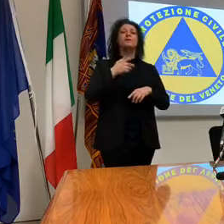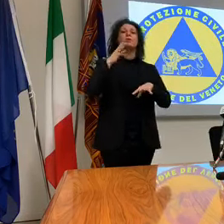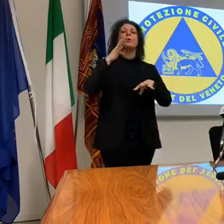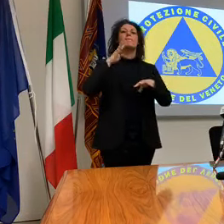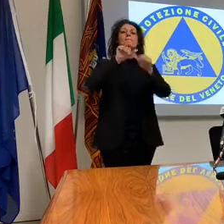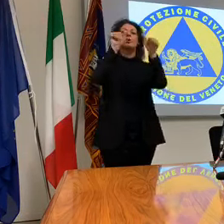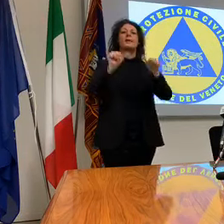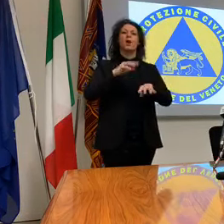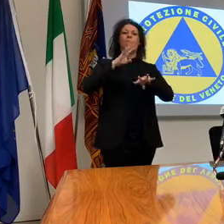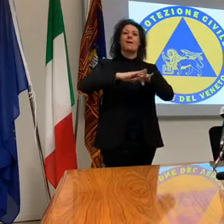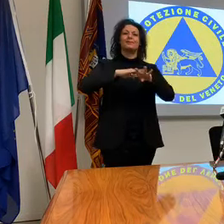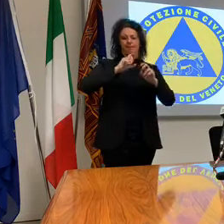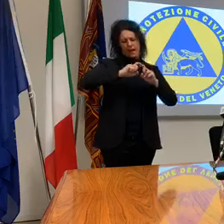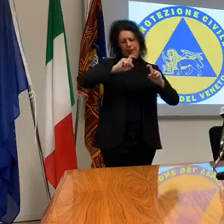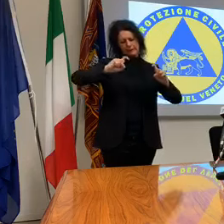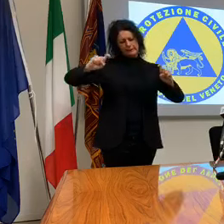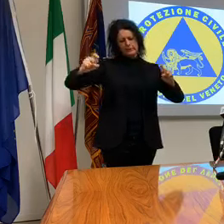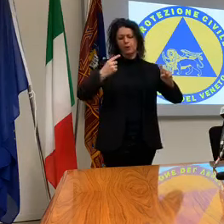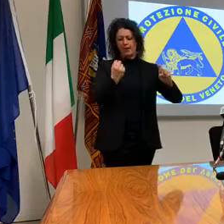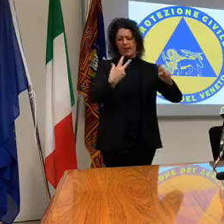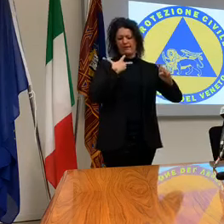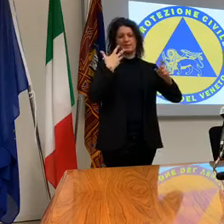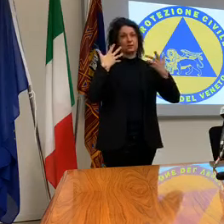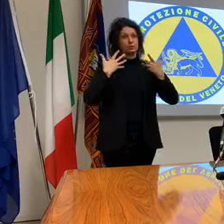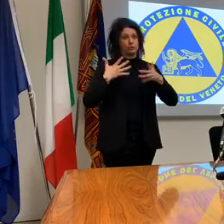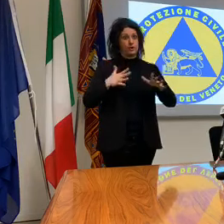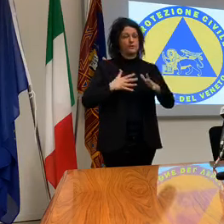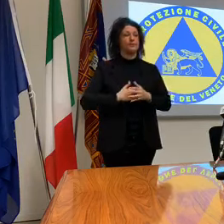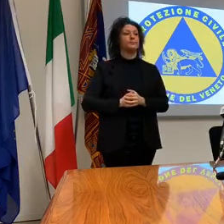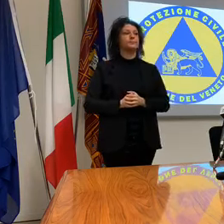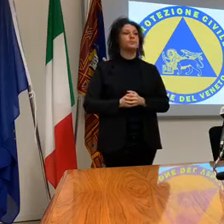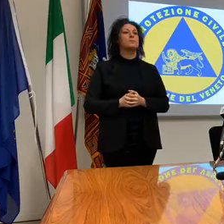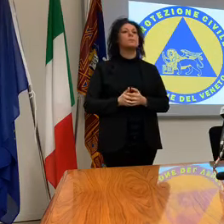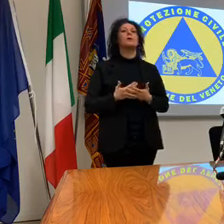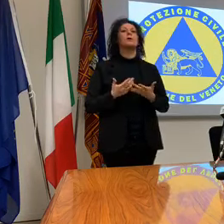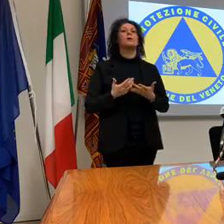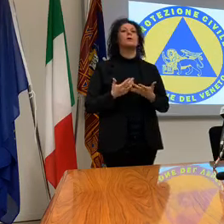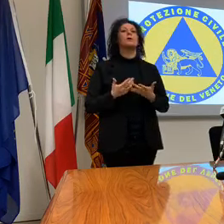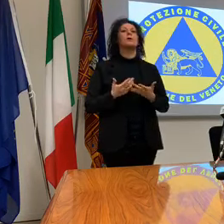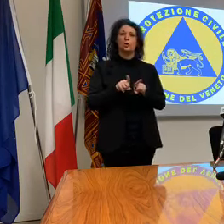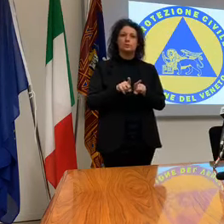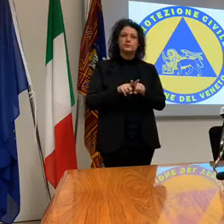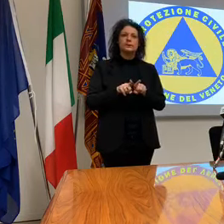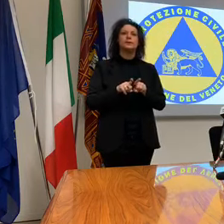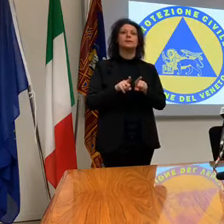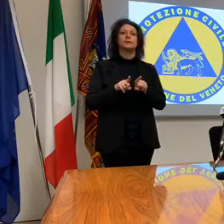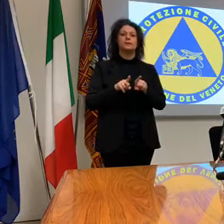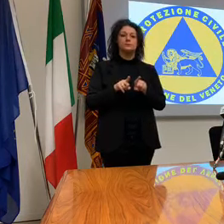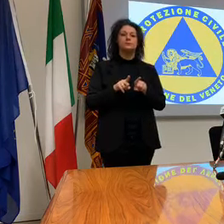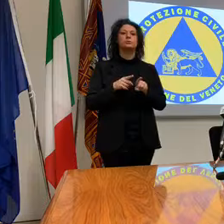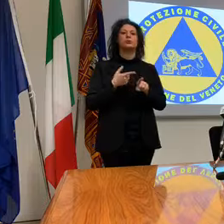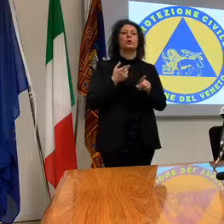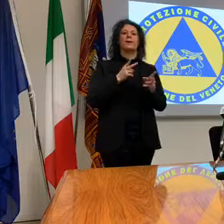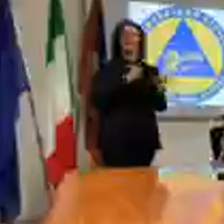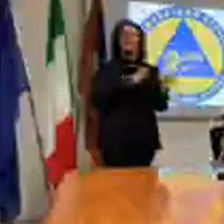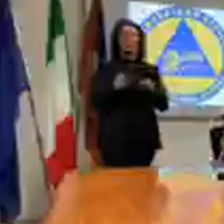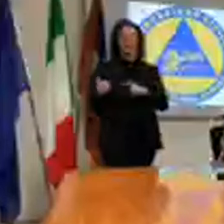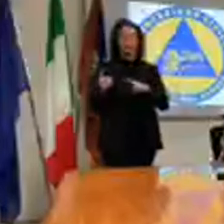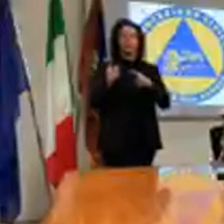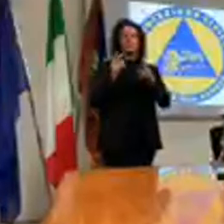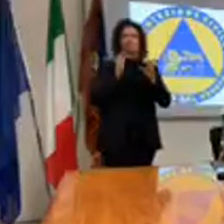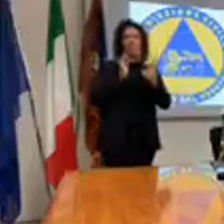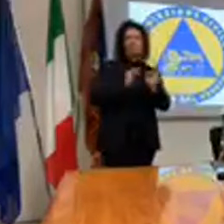un decremento nei contagi e nei ricoveri, però evidentemente la situazione clinica dei pazienti sta portando